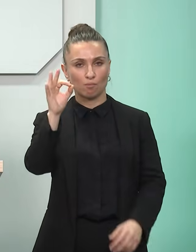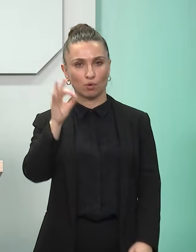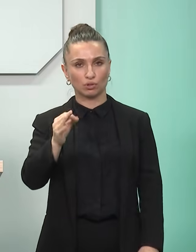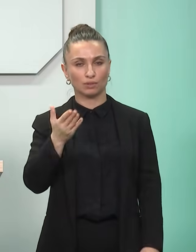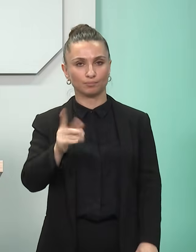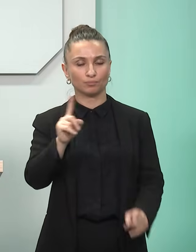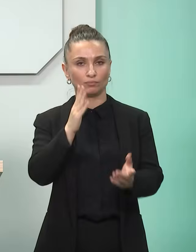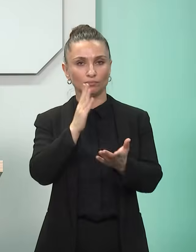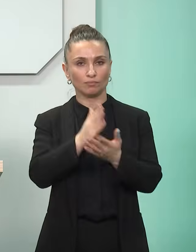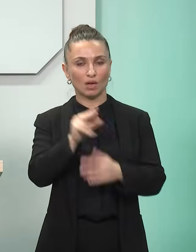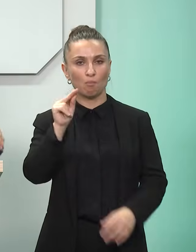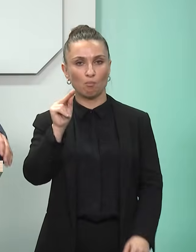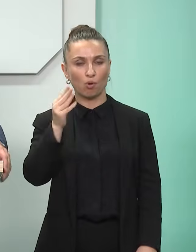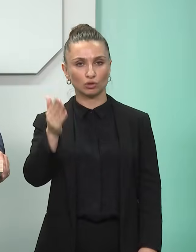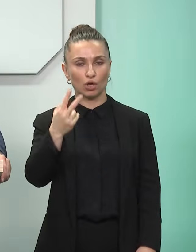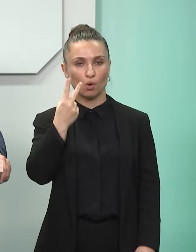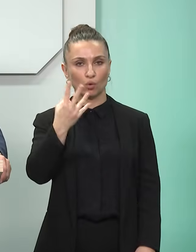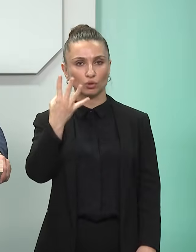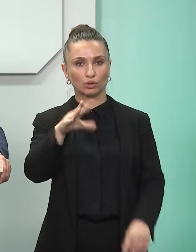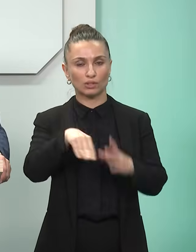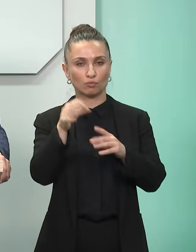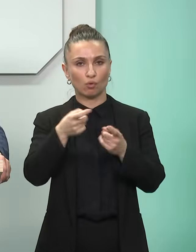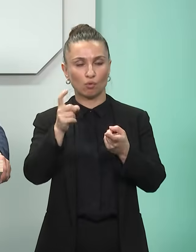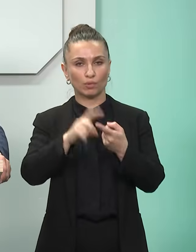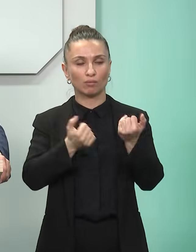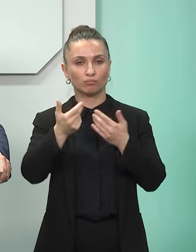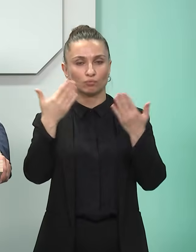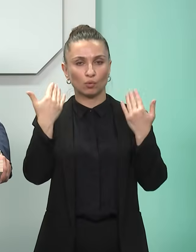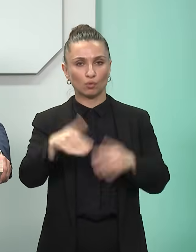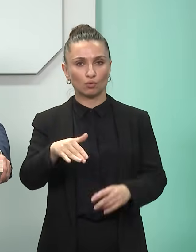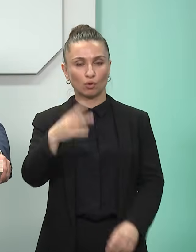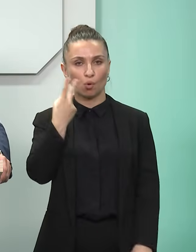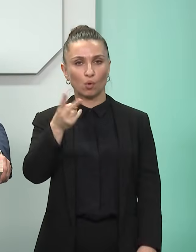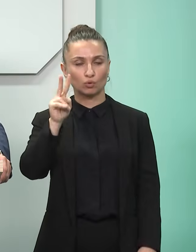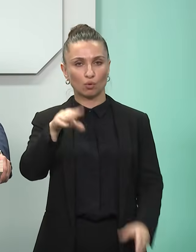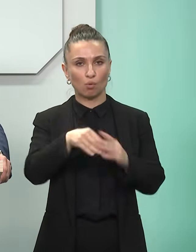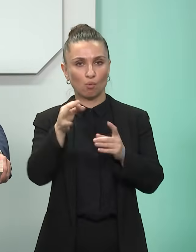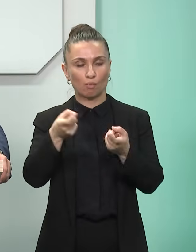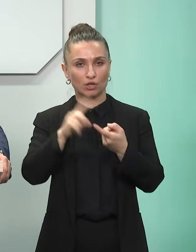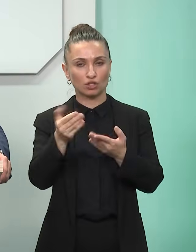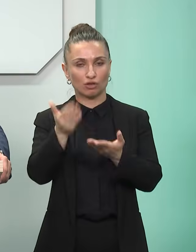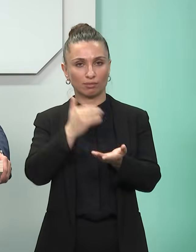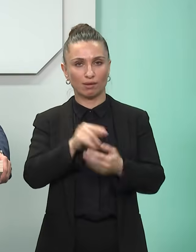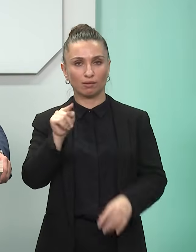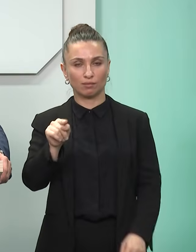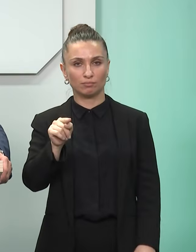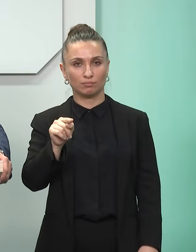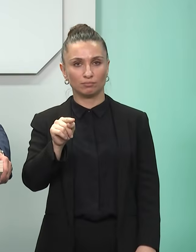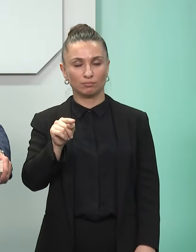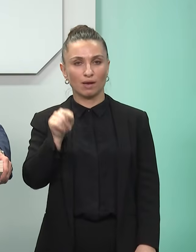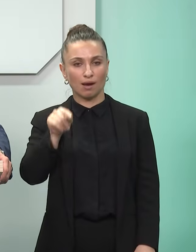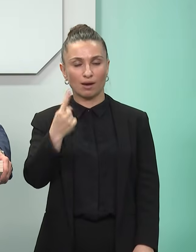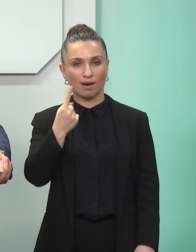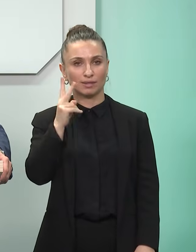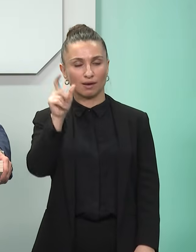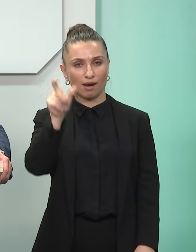85,73%. რაც შეეხება ფოთს 24 საარჩევნო უბნიდან დათვლილია 22 საარჩევნო უბნის შედეგი. აქ